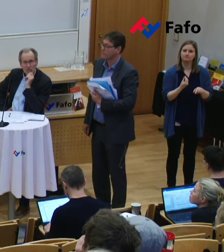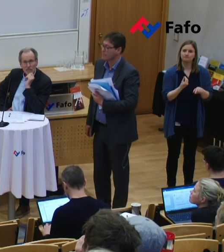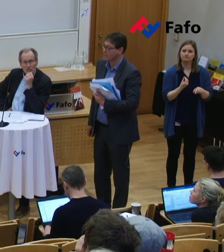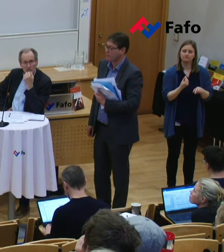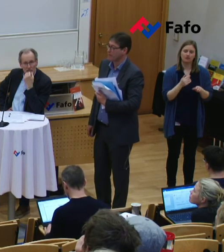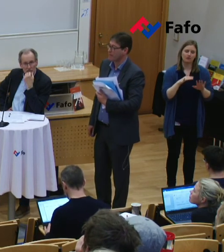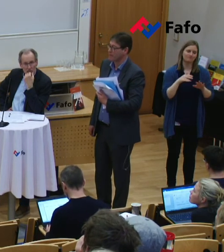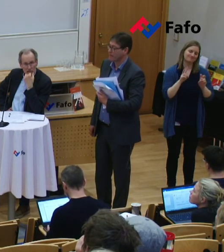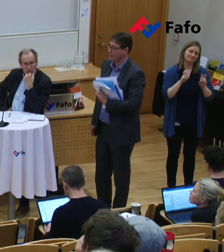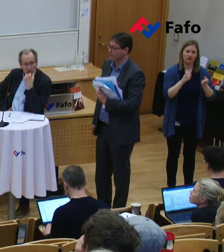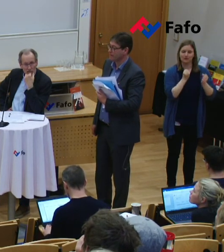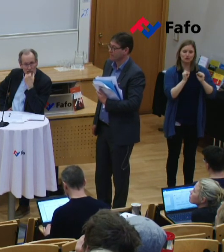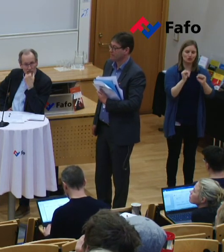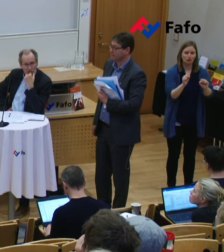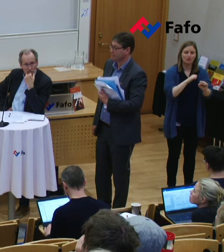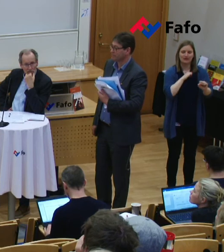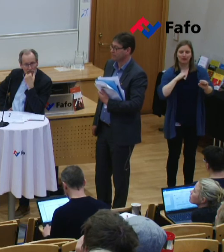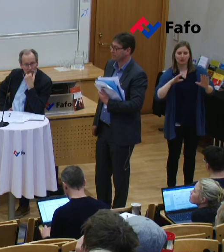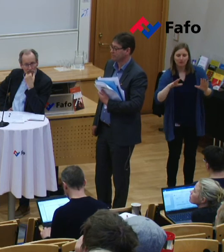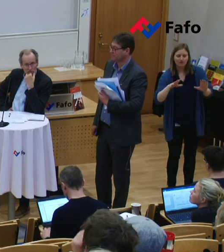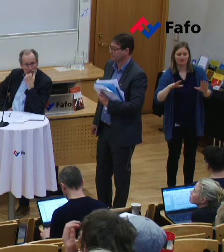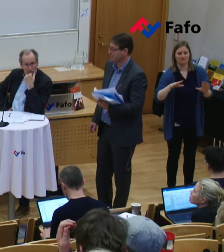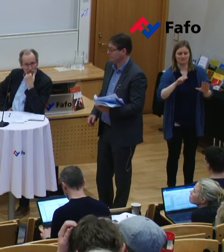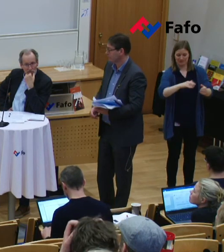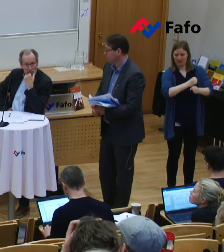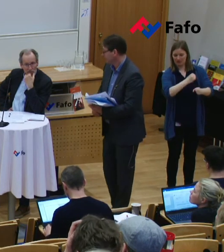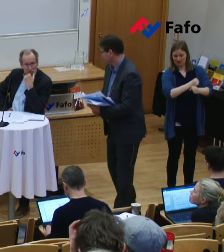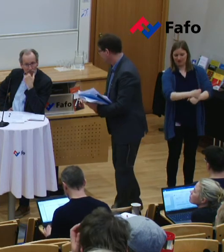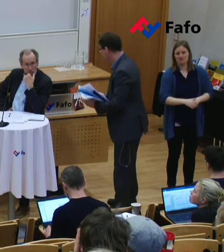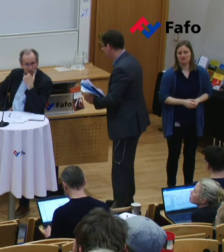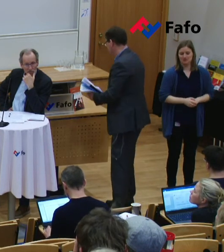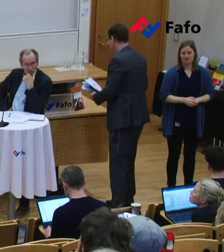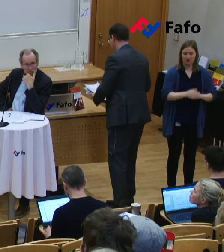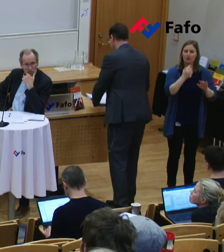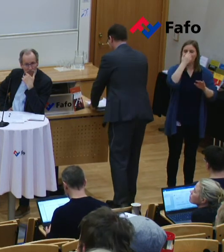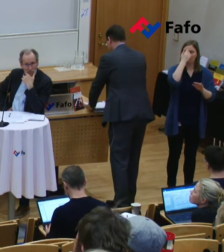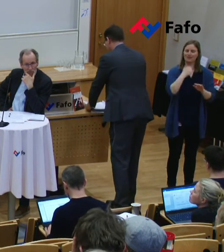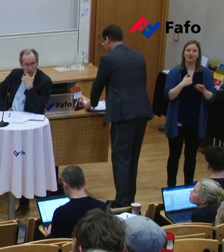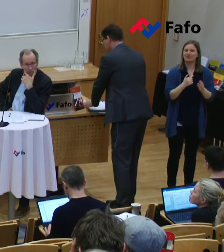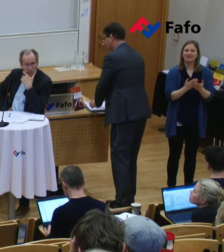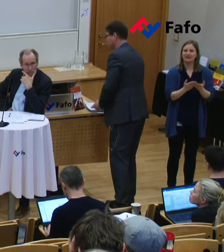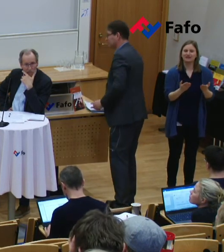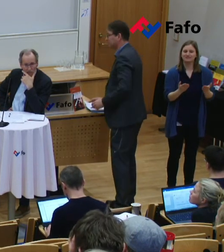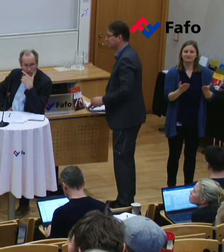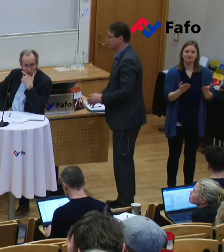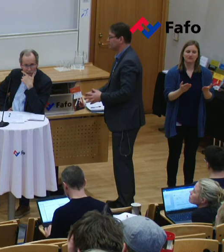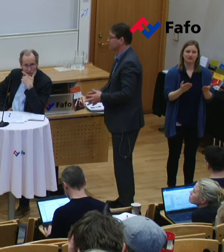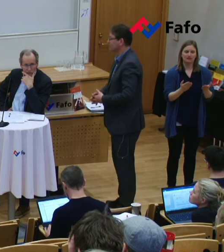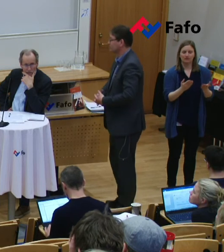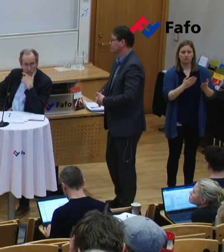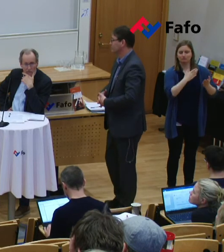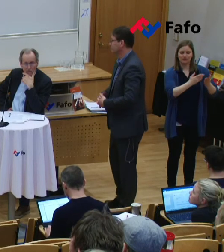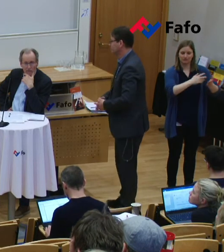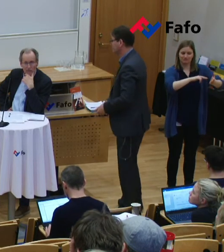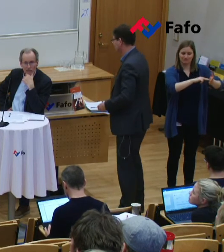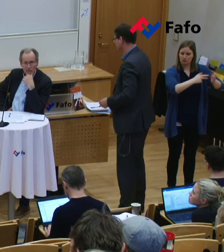skynde oss litt langsomt rundt dette arbeidet. Og jeg tenker at det derfor jeg også tenker vi må ikke alltid bygge det på prosjekt, men at vi skal